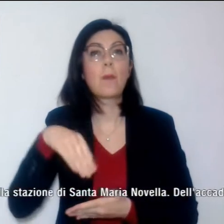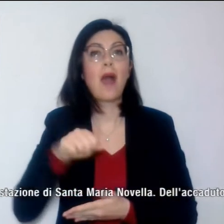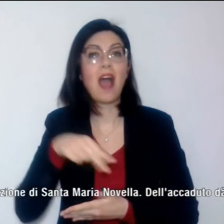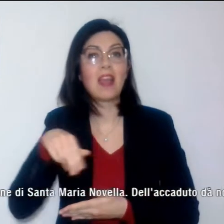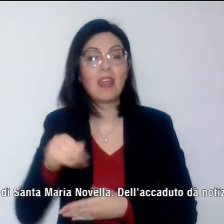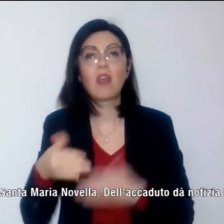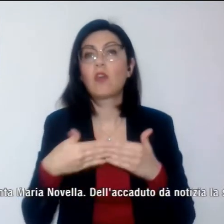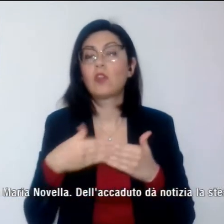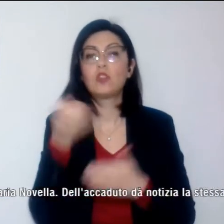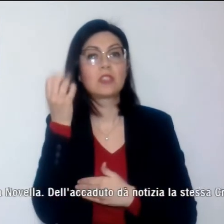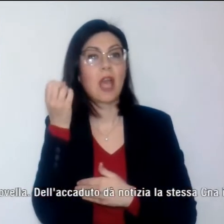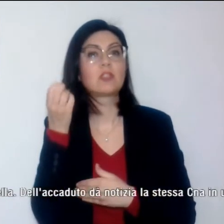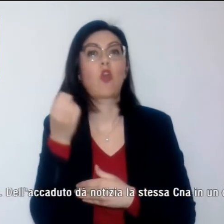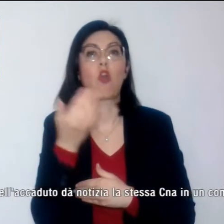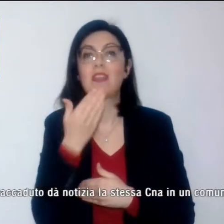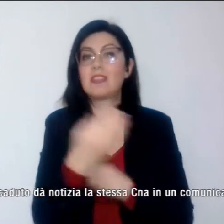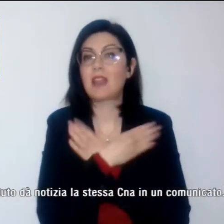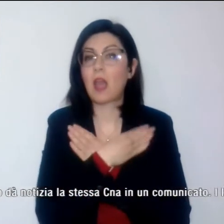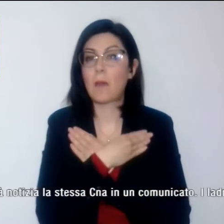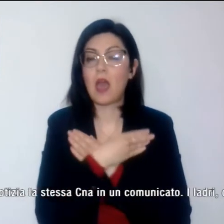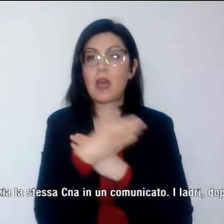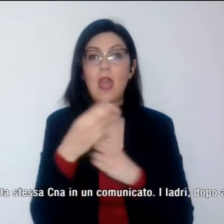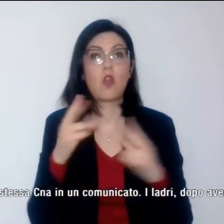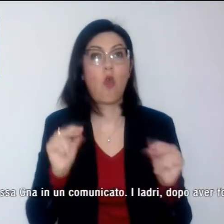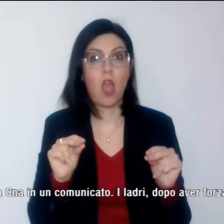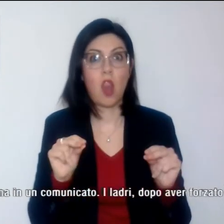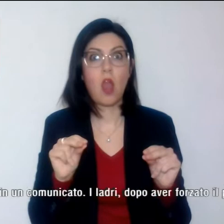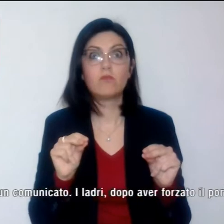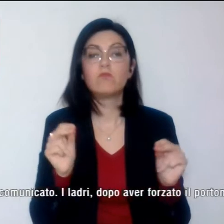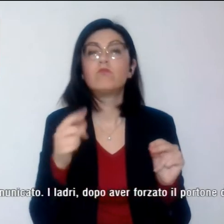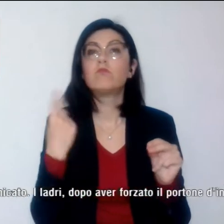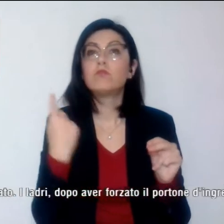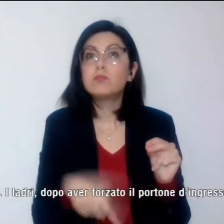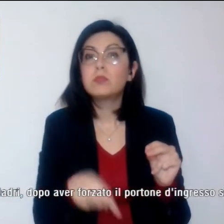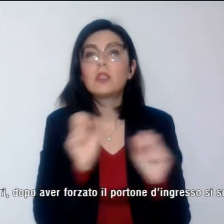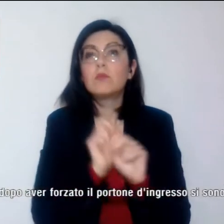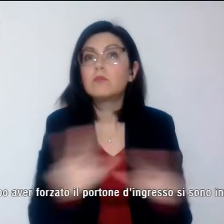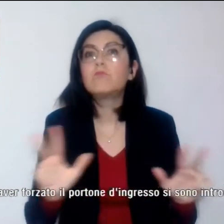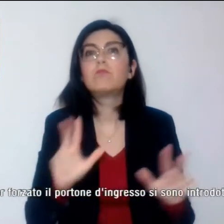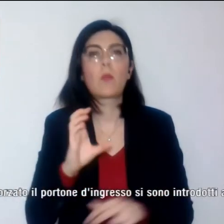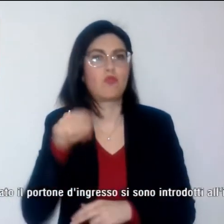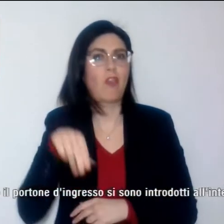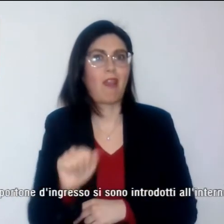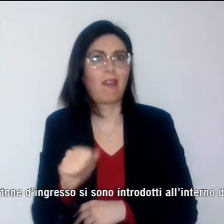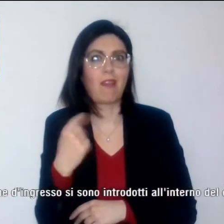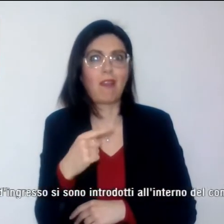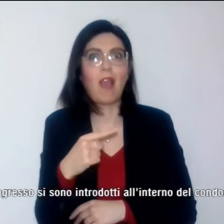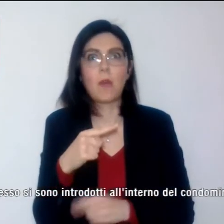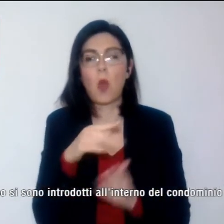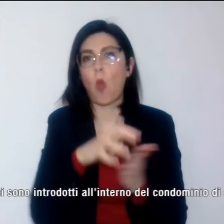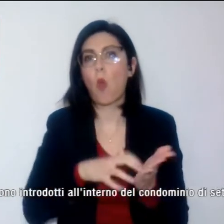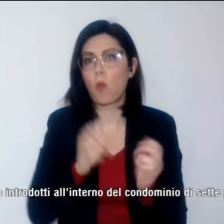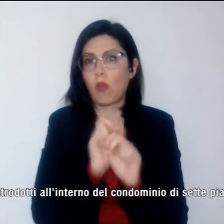di santa maria novella dell'accaduto da notizia la stessa cna in un comunicato i ladri